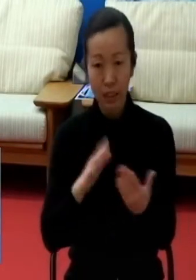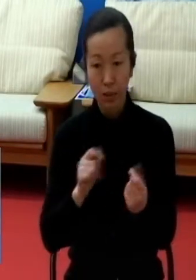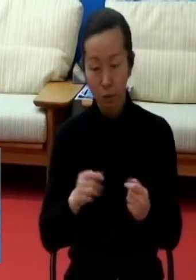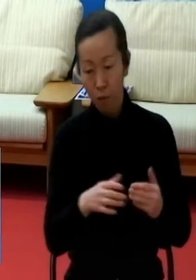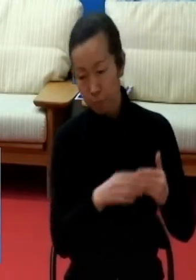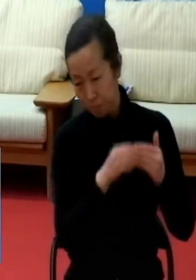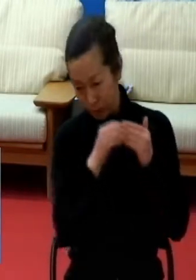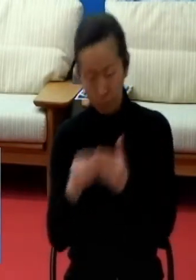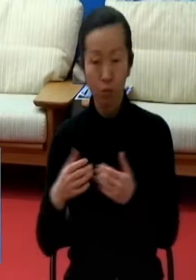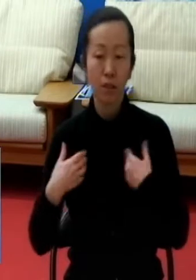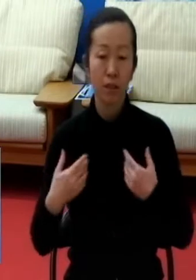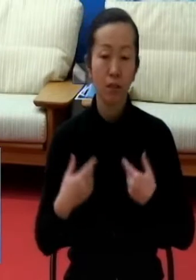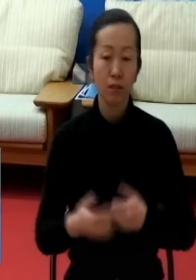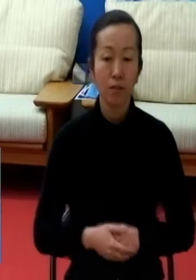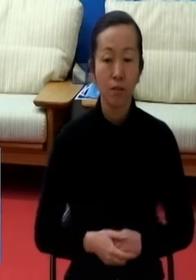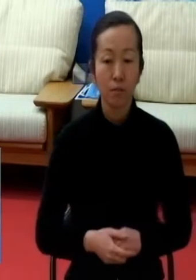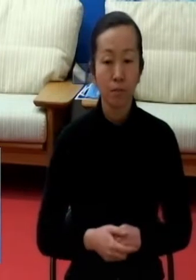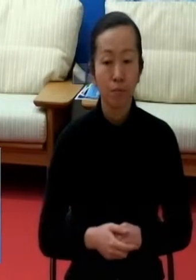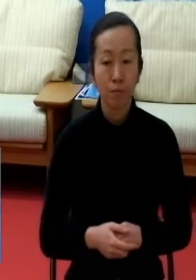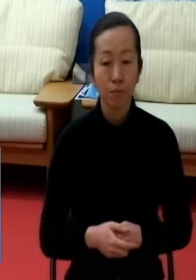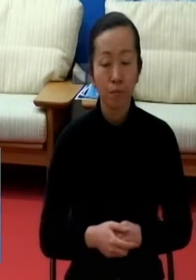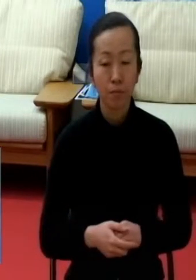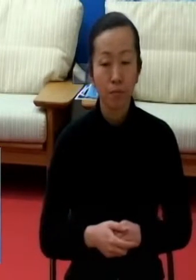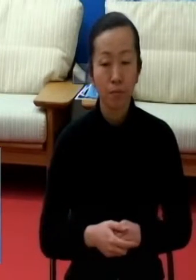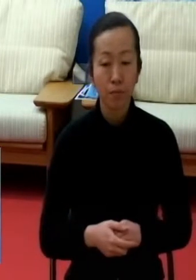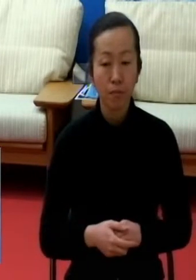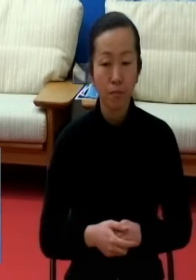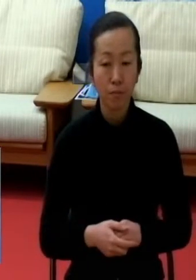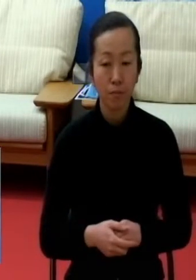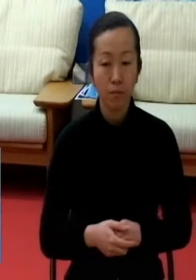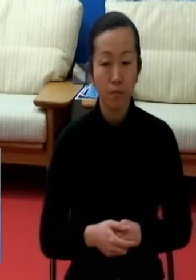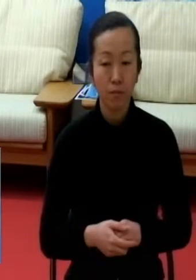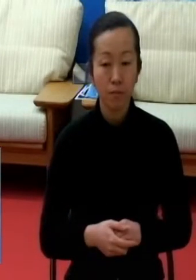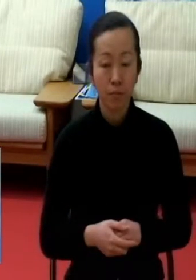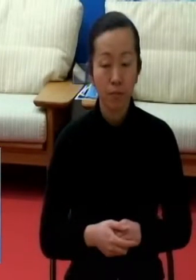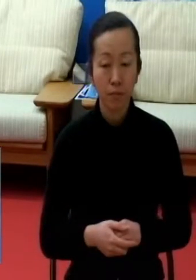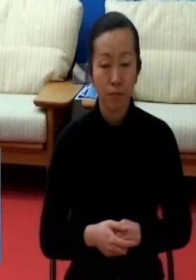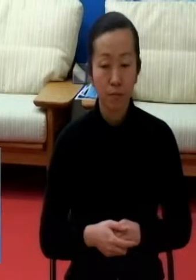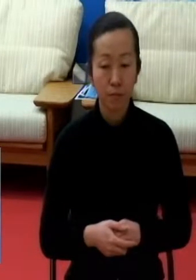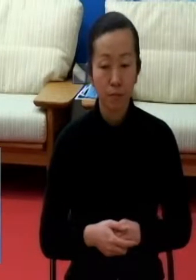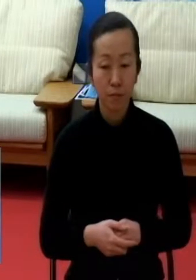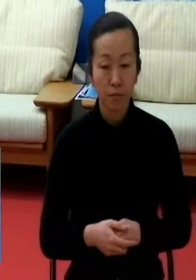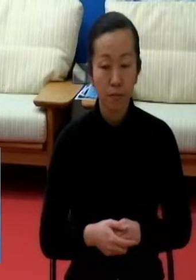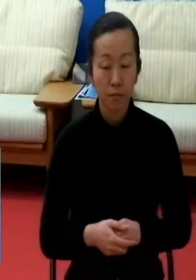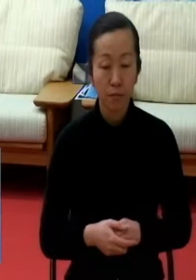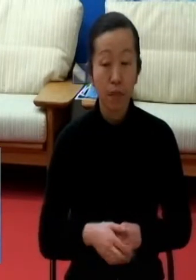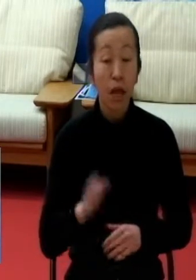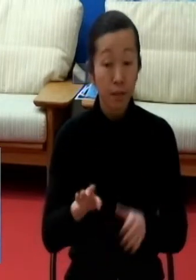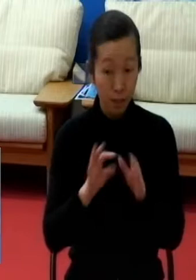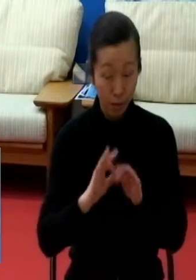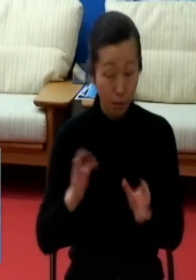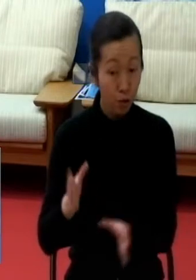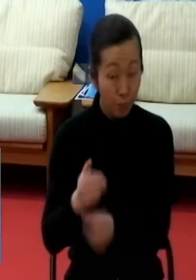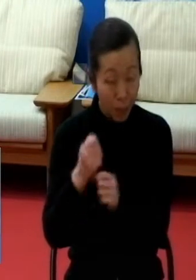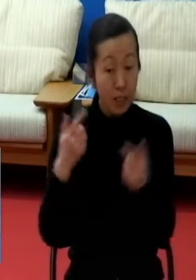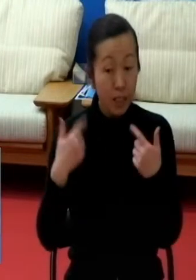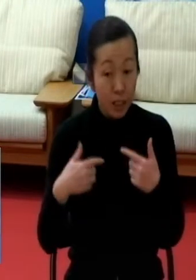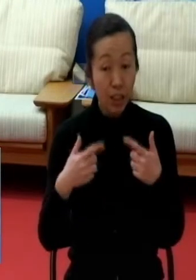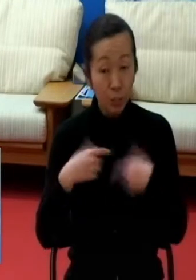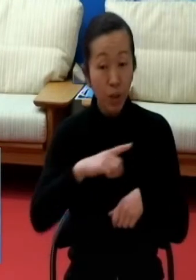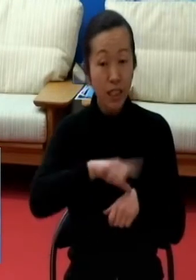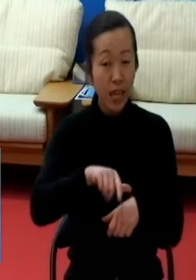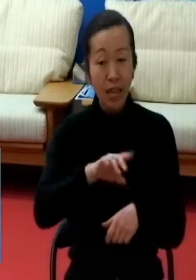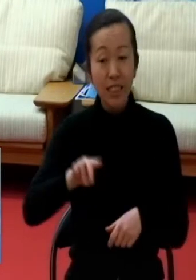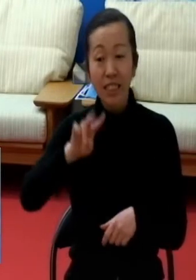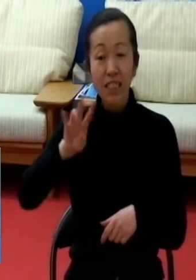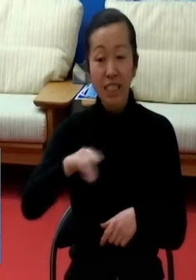매일 막 시간이 쫓겨가지고 막 헐레벌떡 달려가면은 그 사람은 지는 것입니다. ですから、つまり、いつも時間が